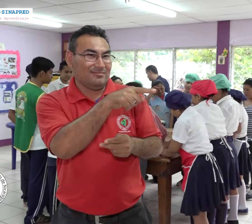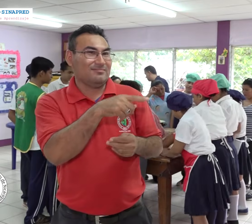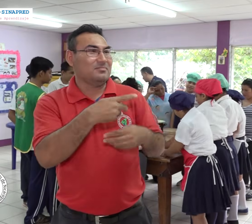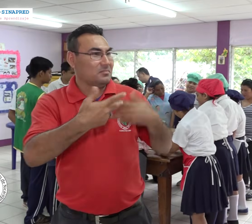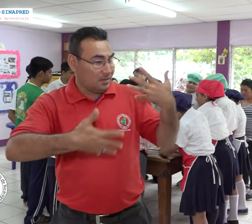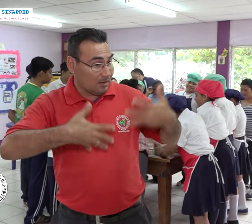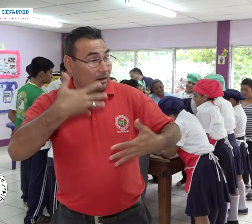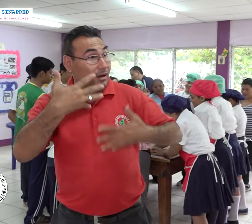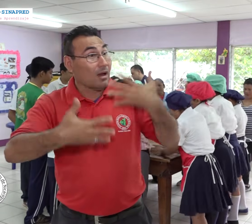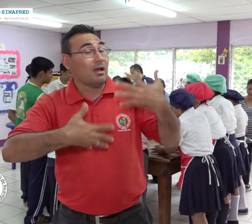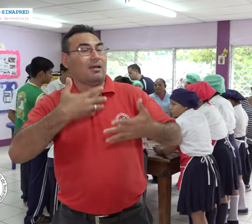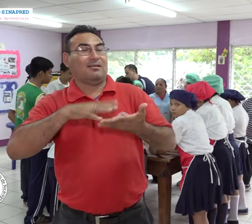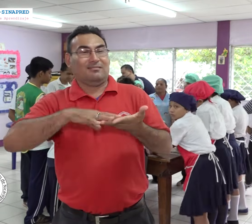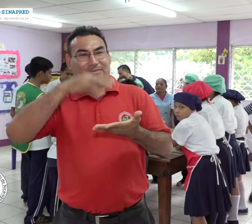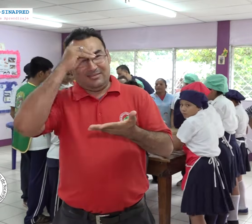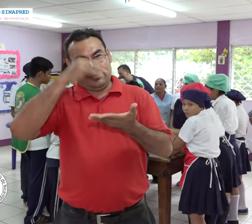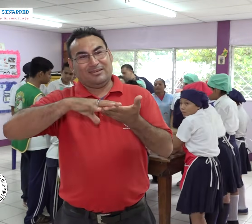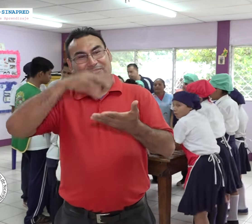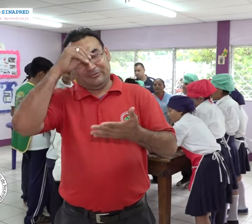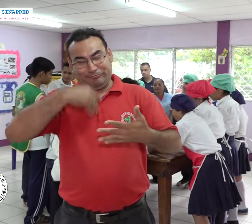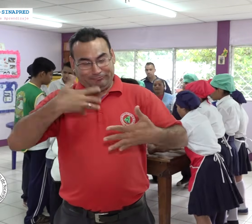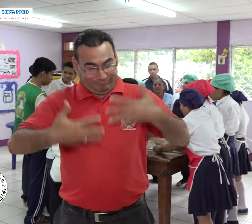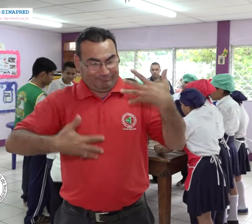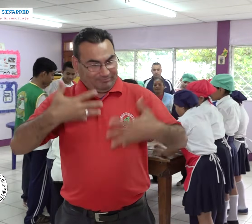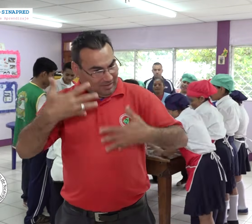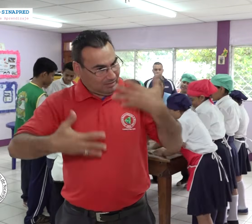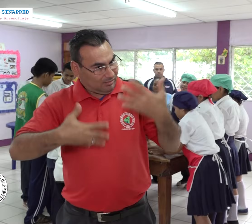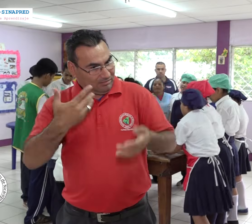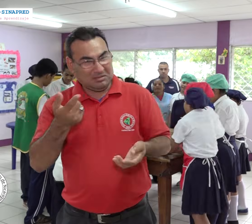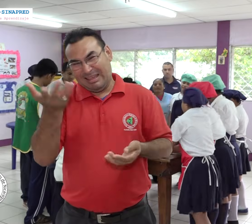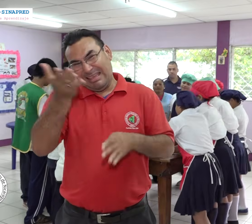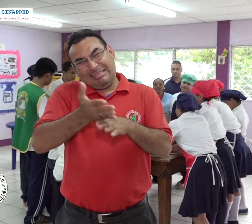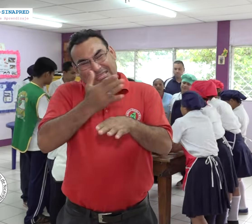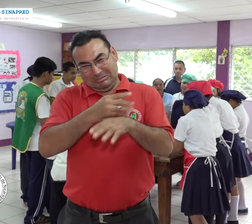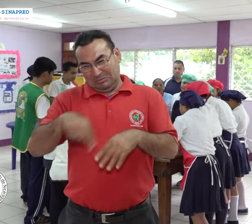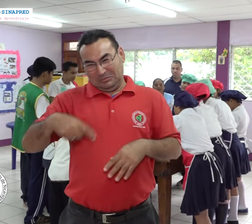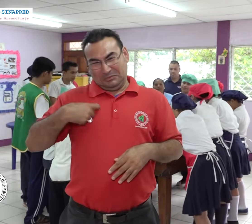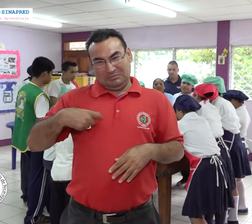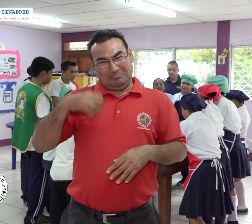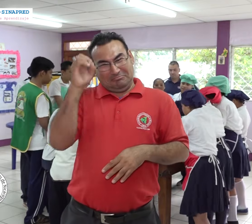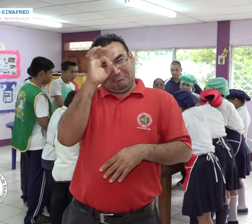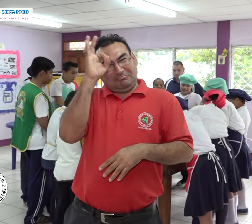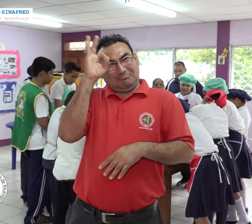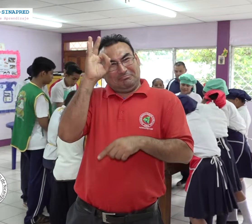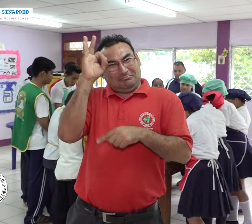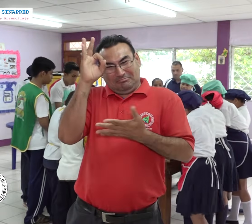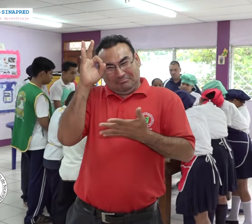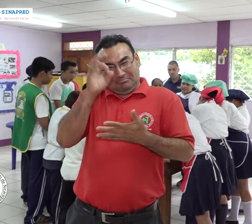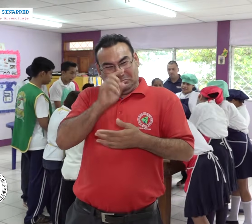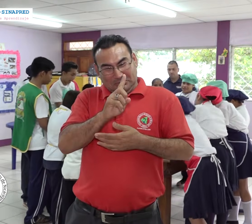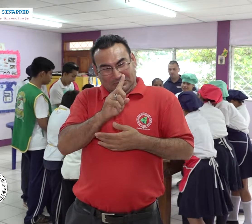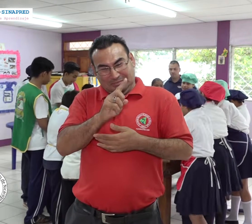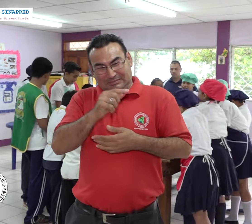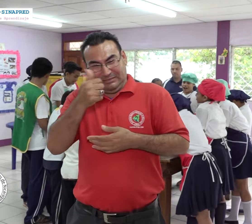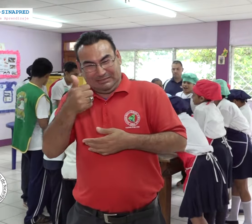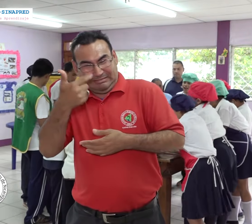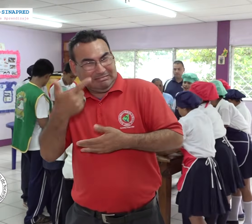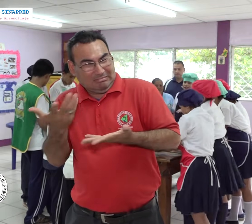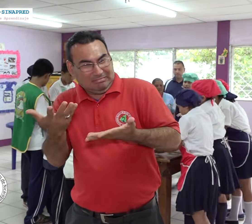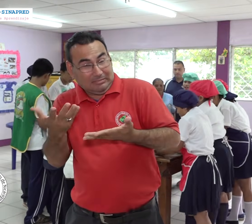sordos. Ahí aprendí señas, ahí me fui más fácil. Por ejemplo, en la escuela yo no aprendí muchas cosas, de primero a sexto grado, pero no aprendí